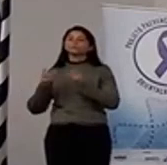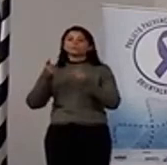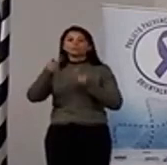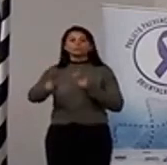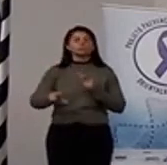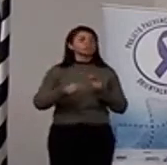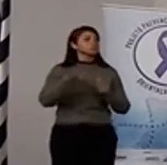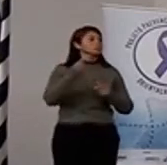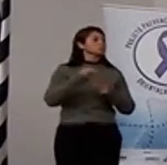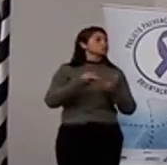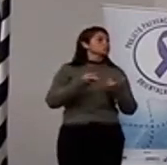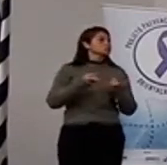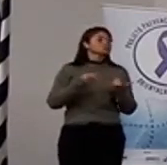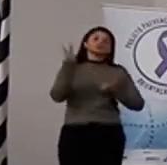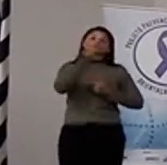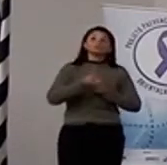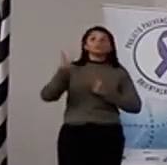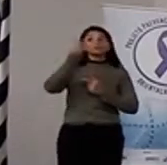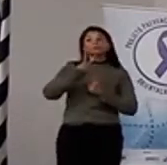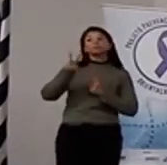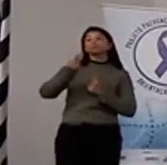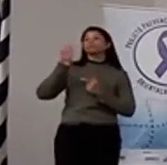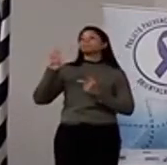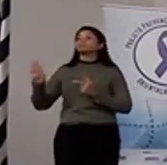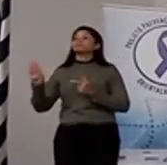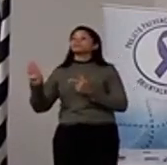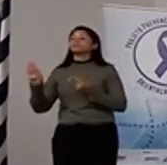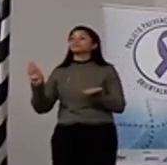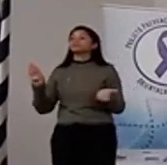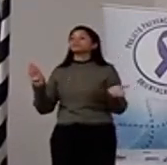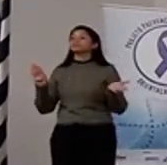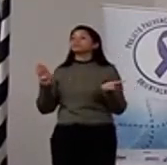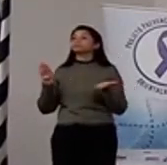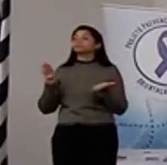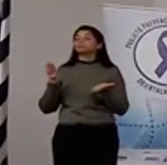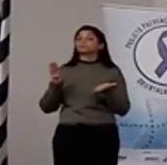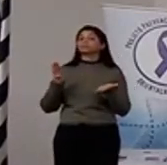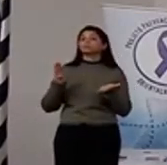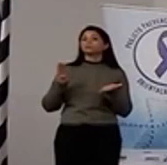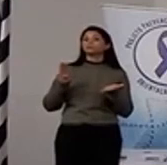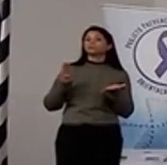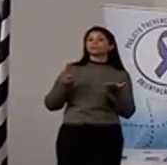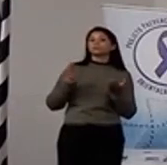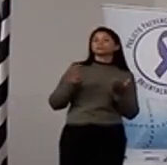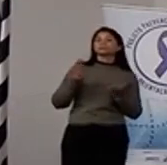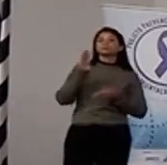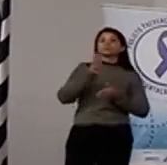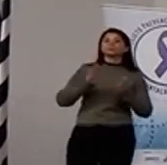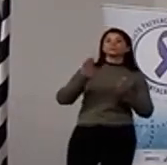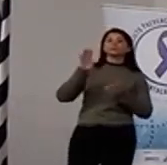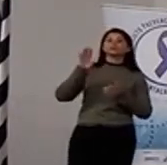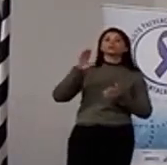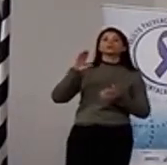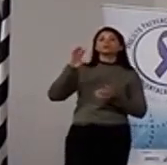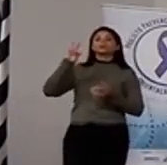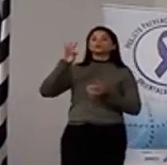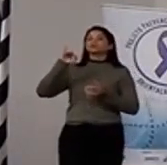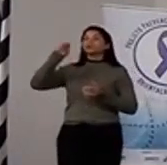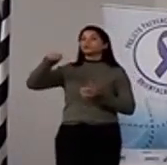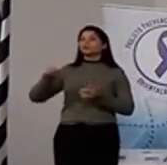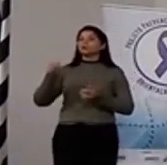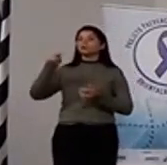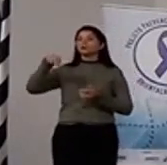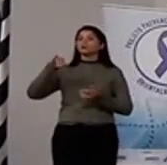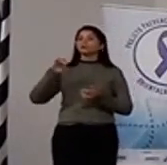às vezes por uma vitamina B, vitamina riboflavina, tiamina, e que você começa em idade precoce,